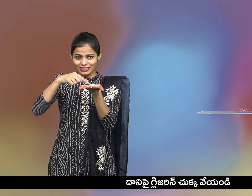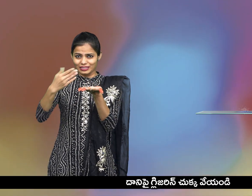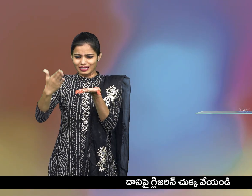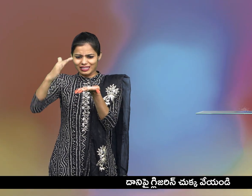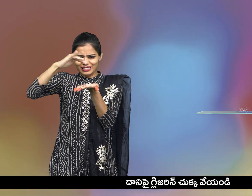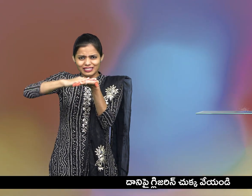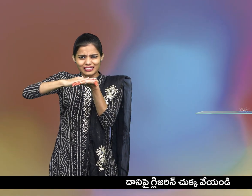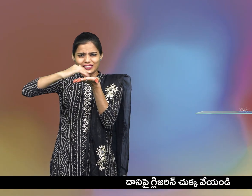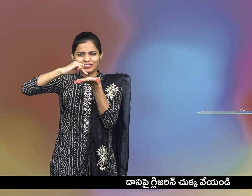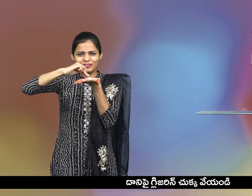గ్లిజరిన్ చుక్క వేయండి.